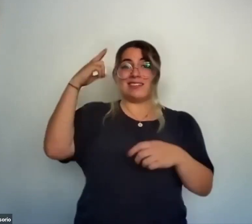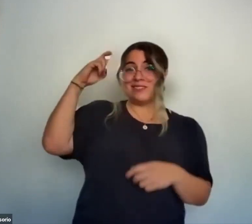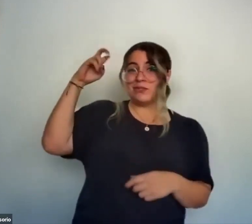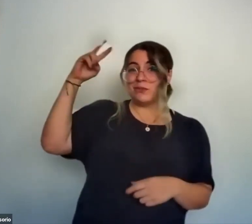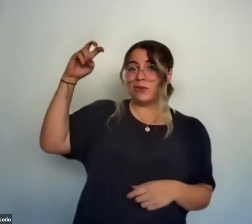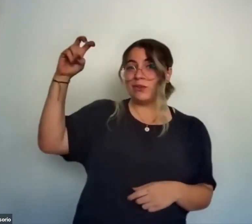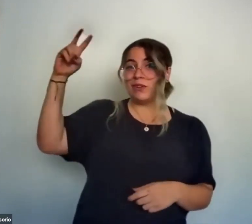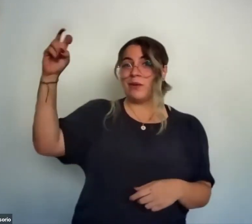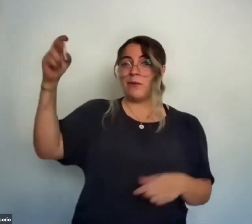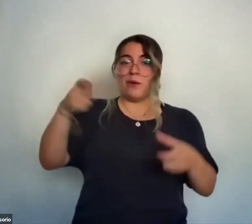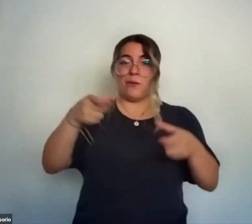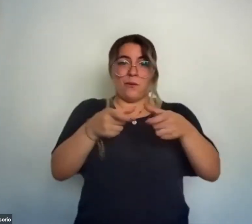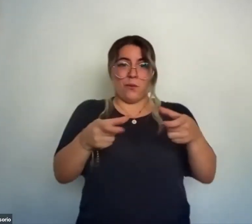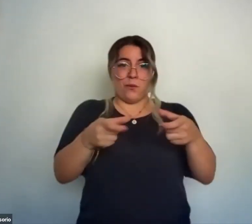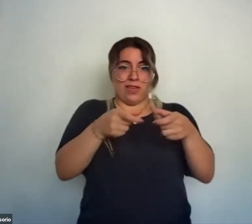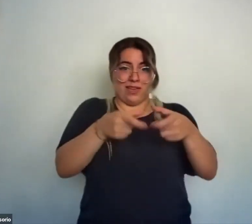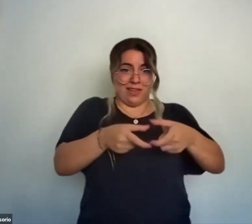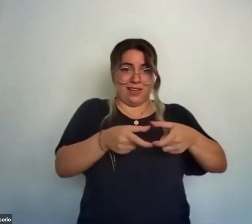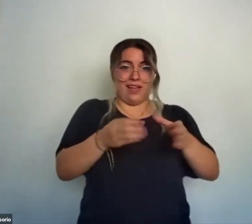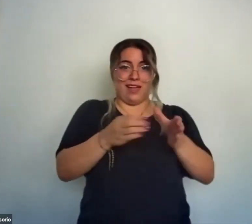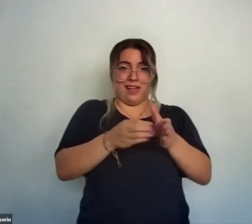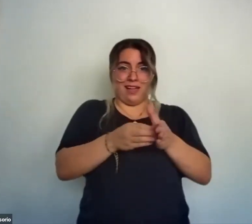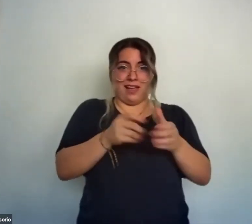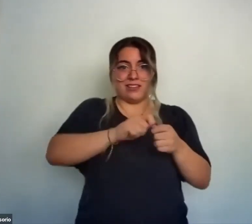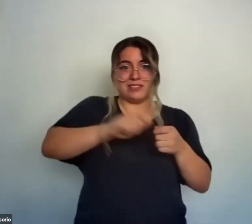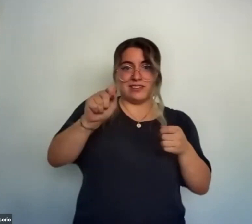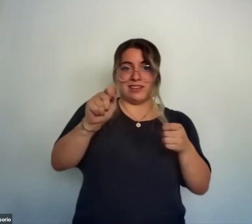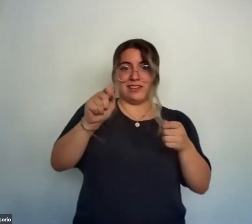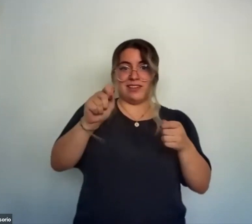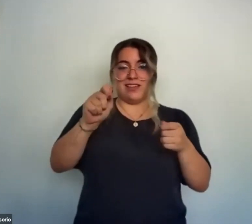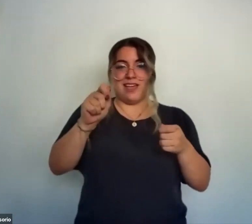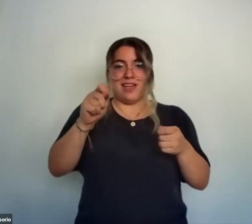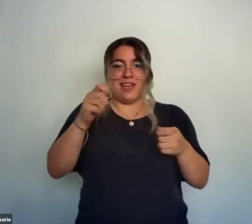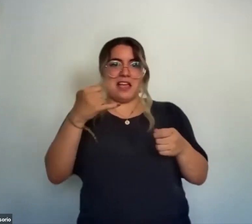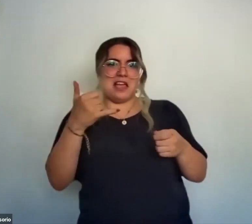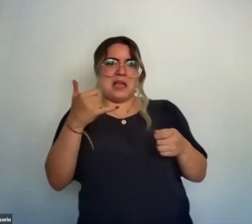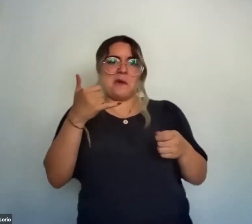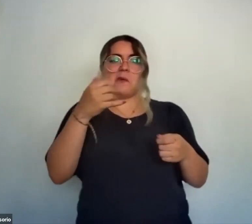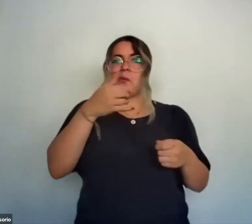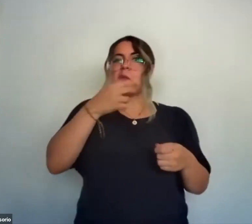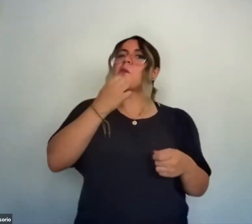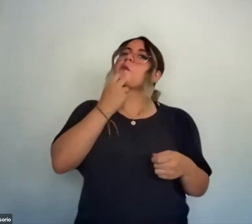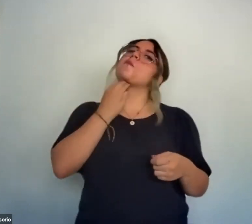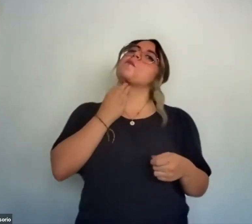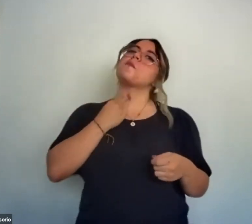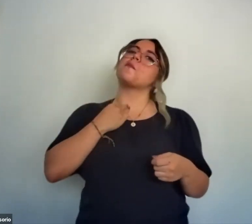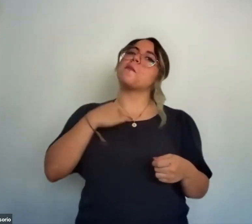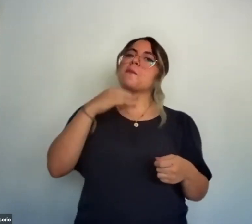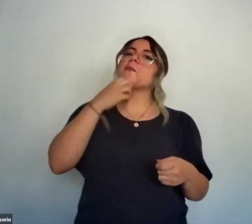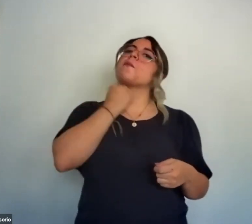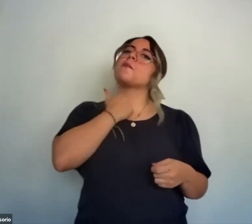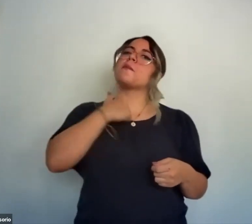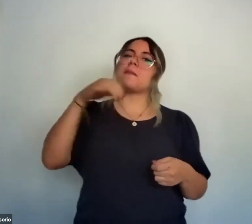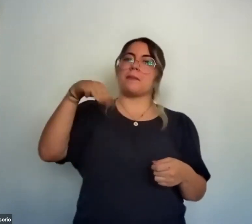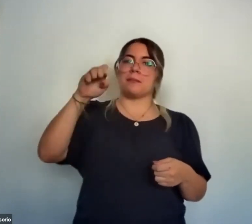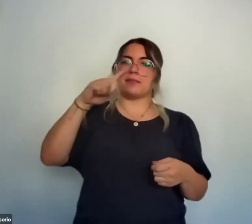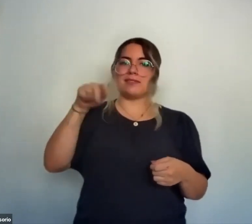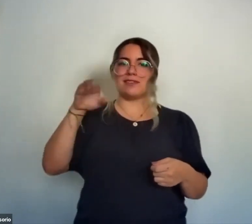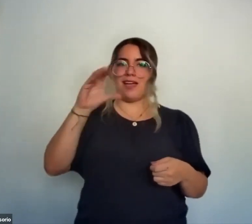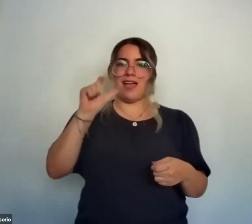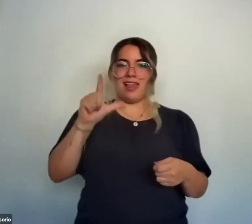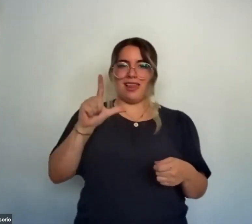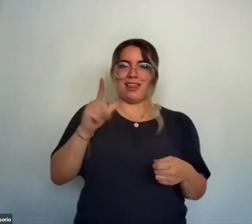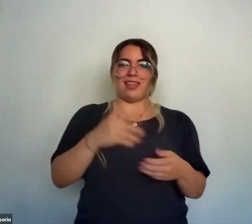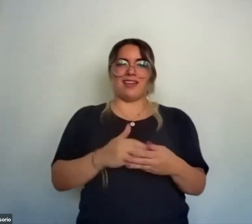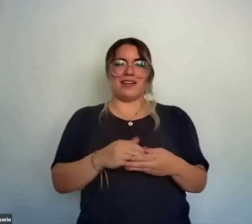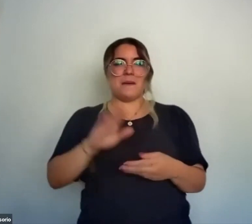haciendo alusión a la segunda novela de la trilogía Millennium del escritor sueco Stieg Larsson.